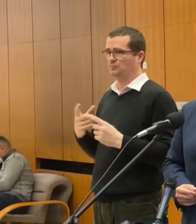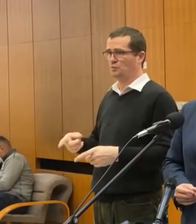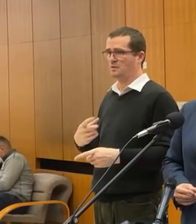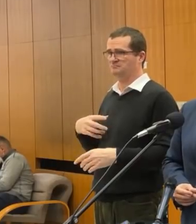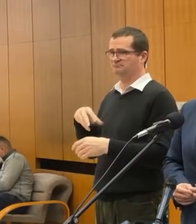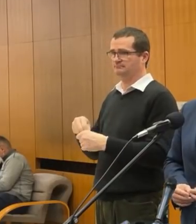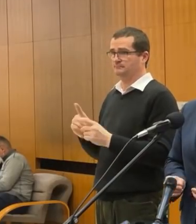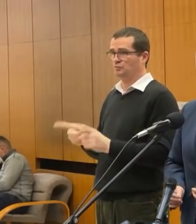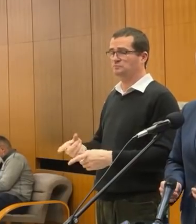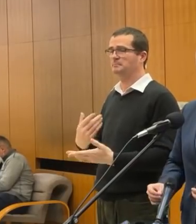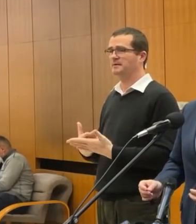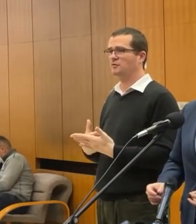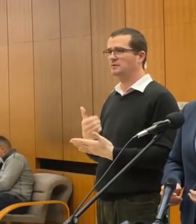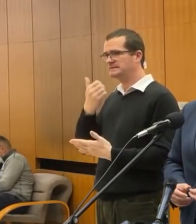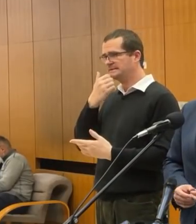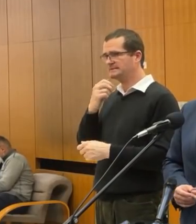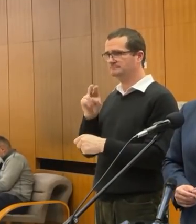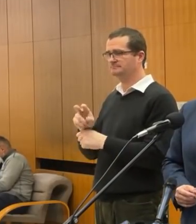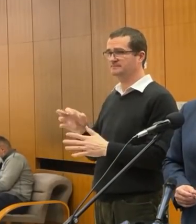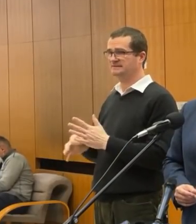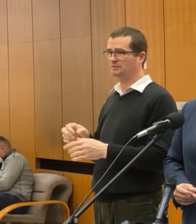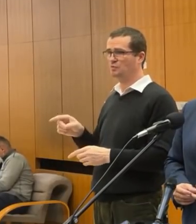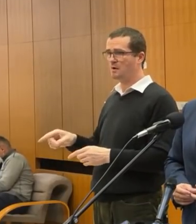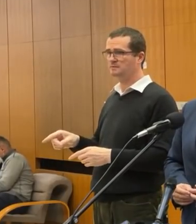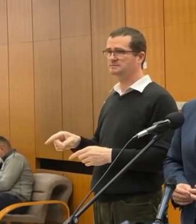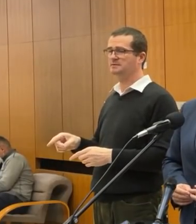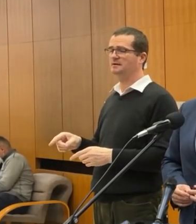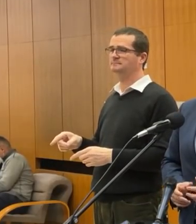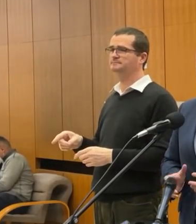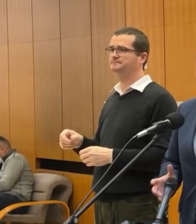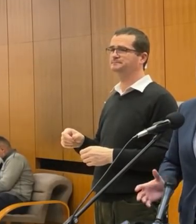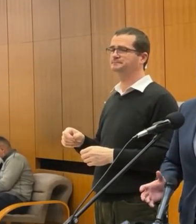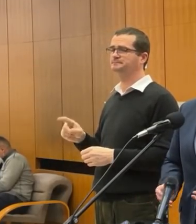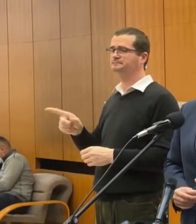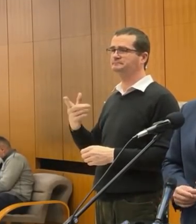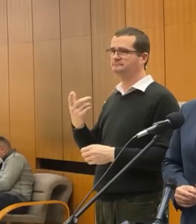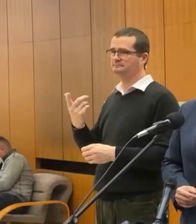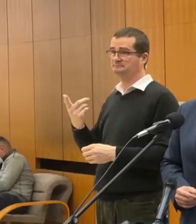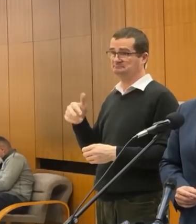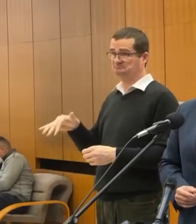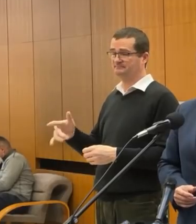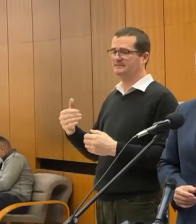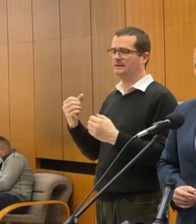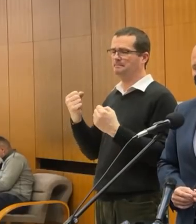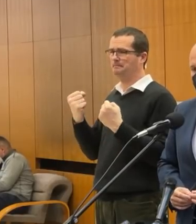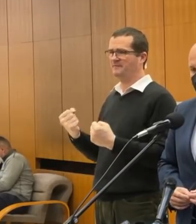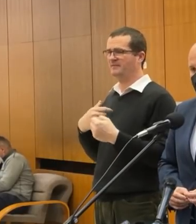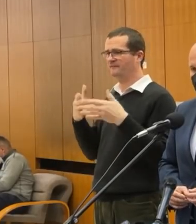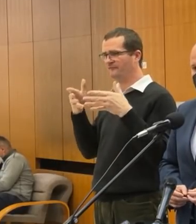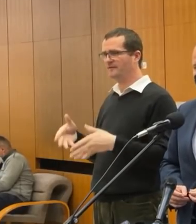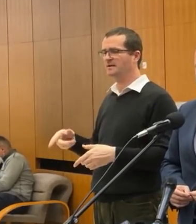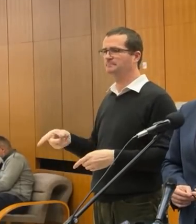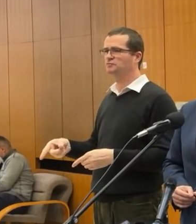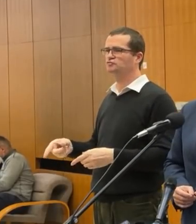nás. Preto veľmi pozorne sledujeme situáciu, ktorá sa deje, a pevne veríme, tak ako povedal pán